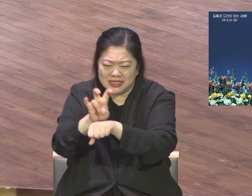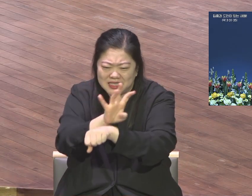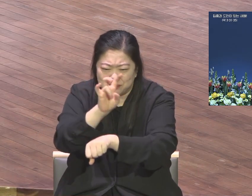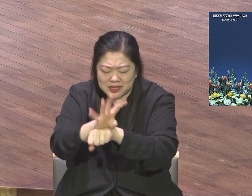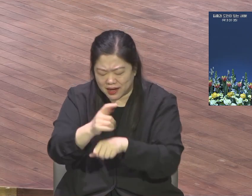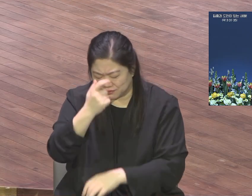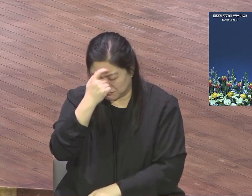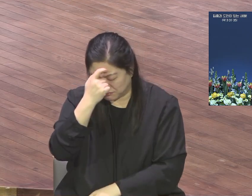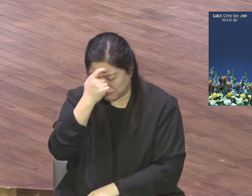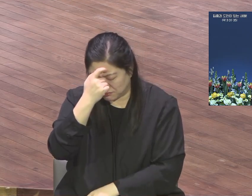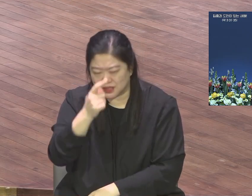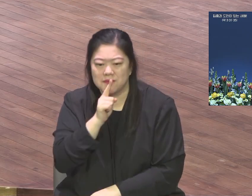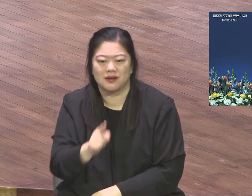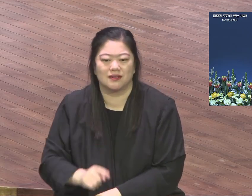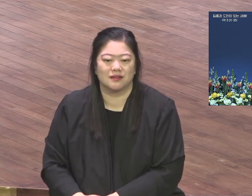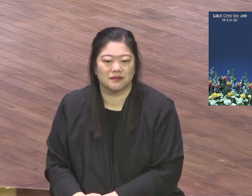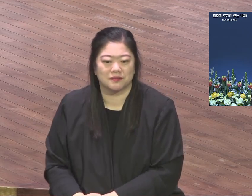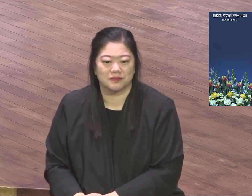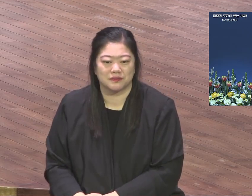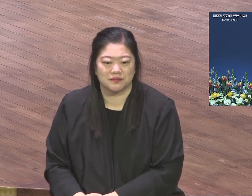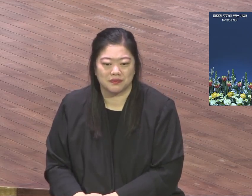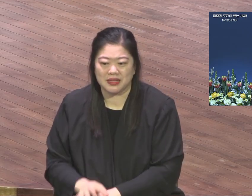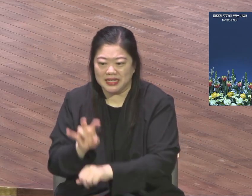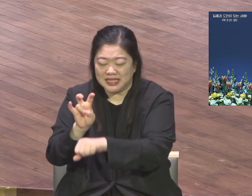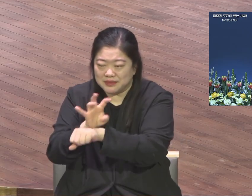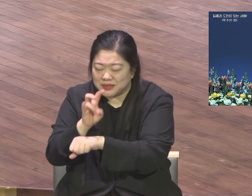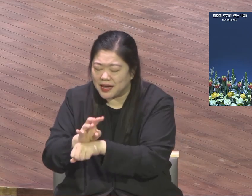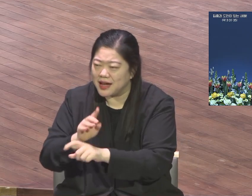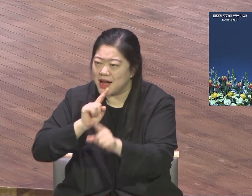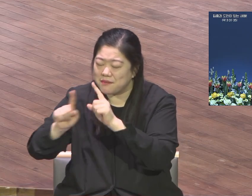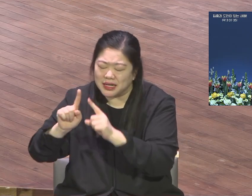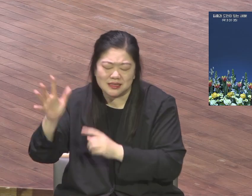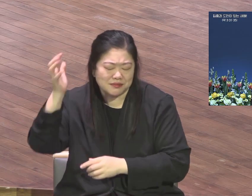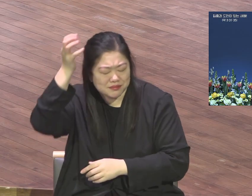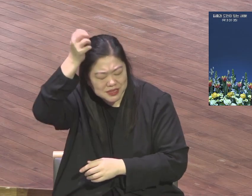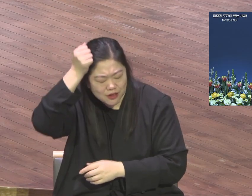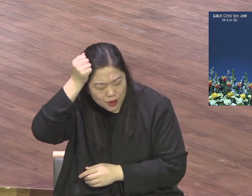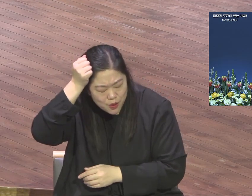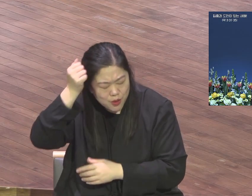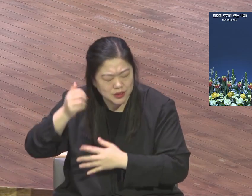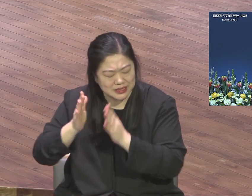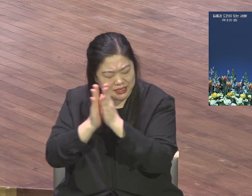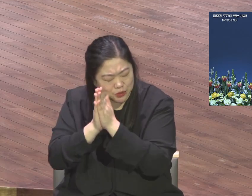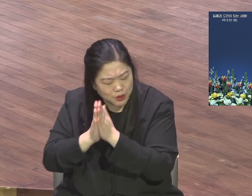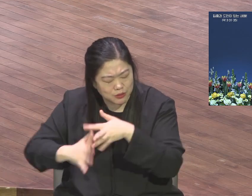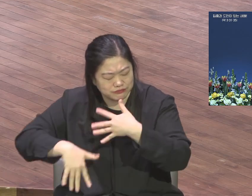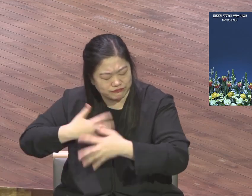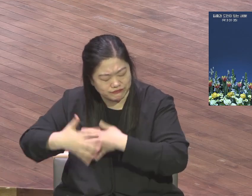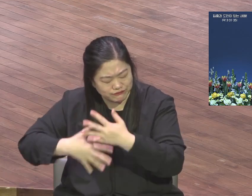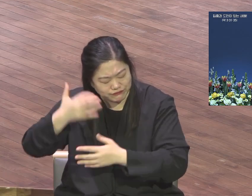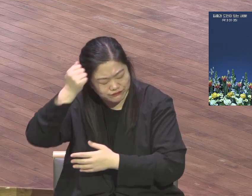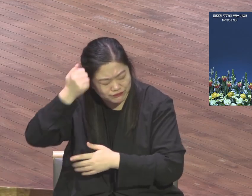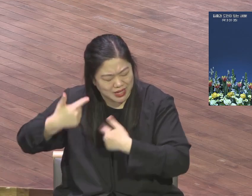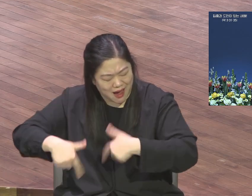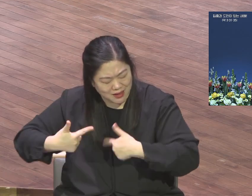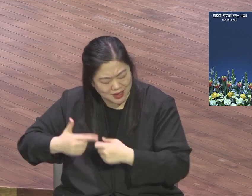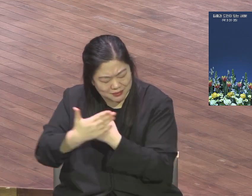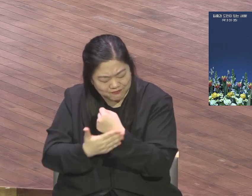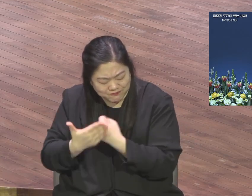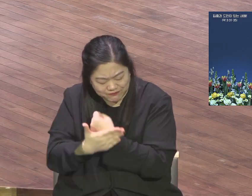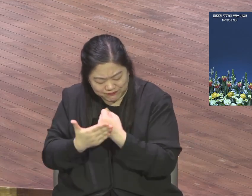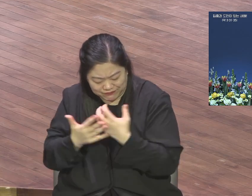계속 적용하면서 묵상하면서 말씀 성취를 체험하는 것입니다. 말씀의 흐름을 따라갈